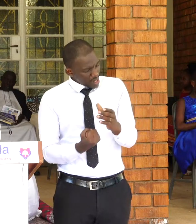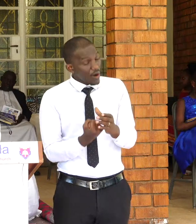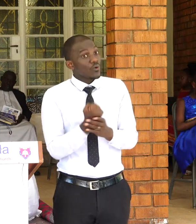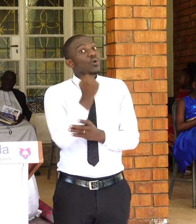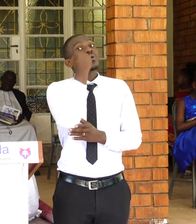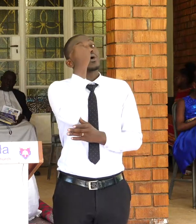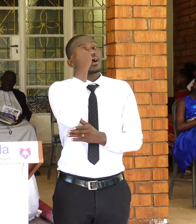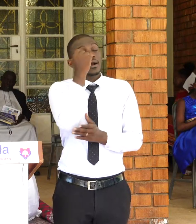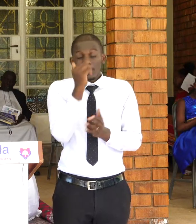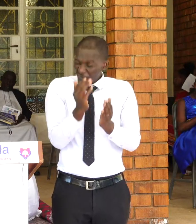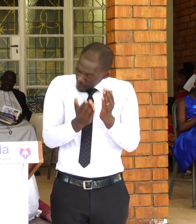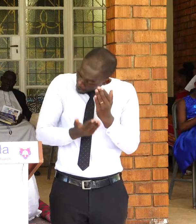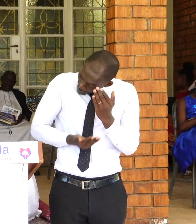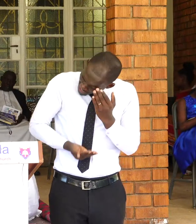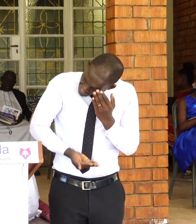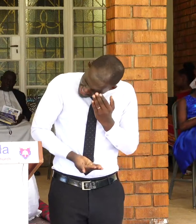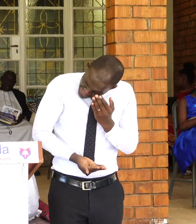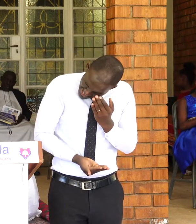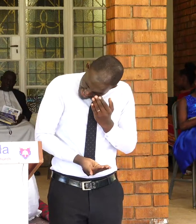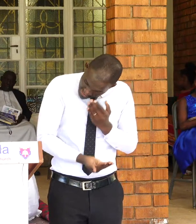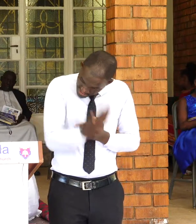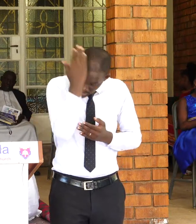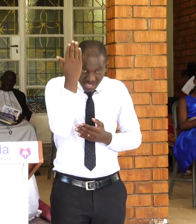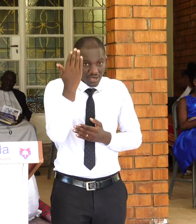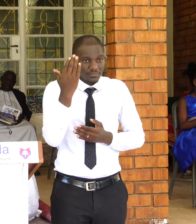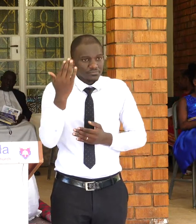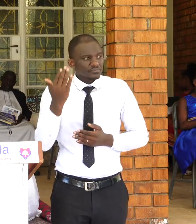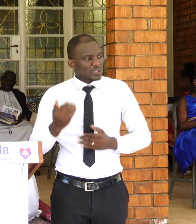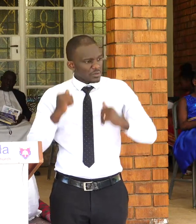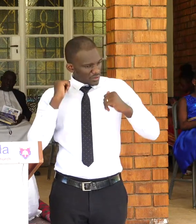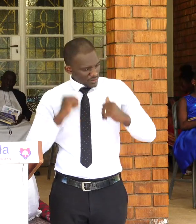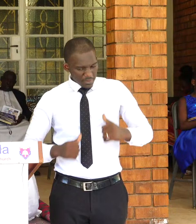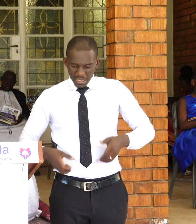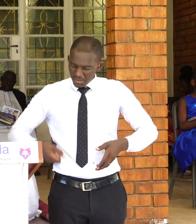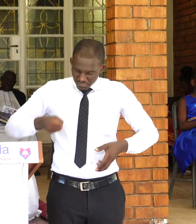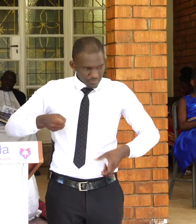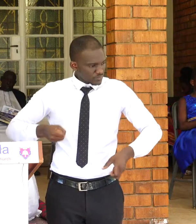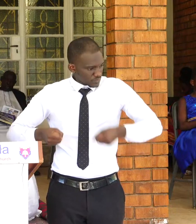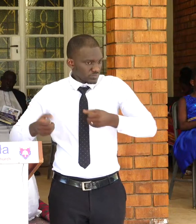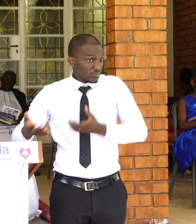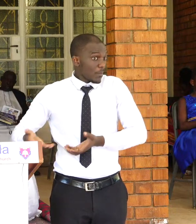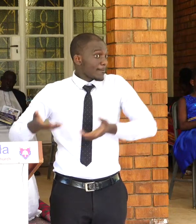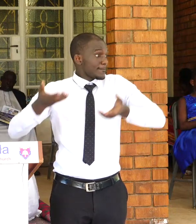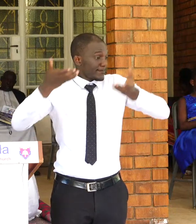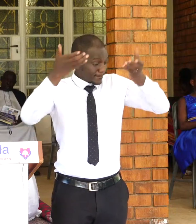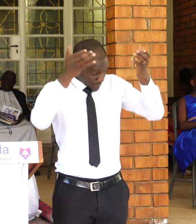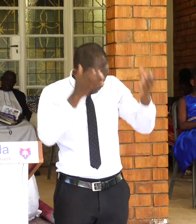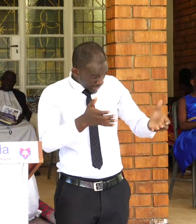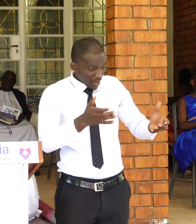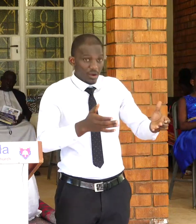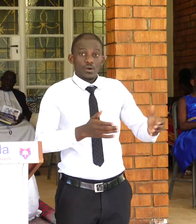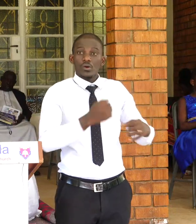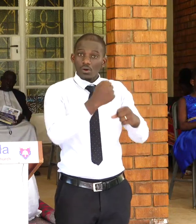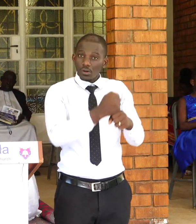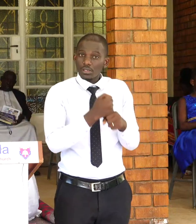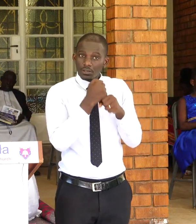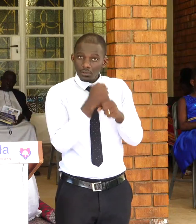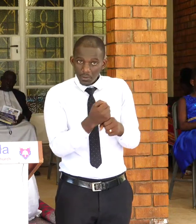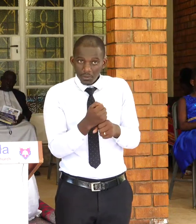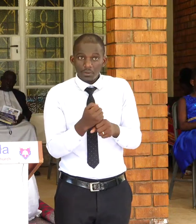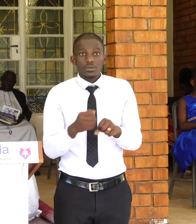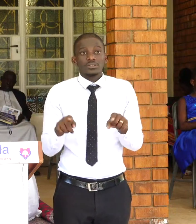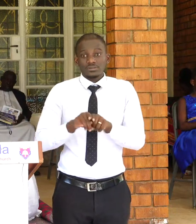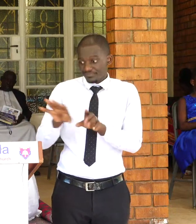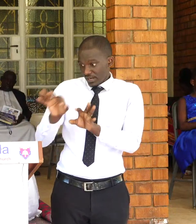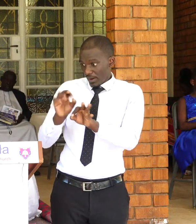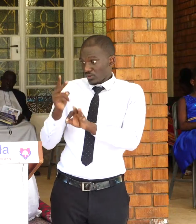enkya mu matya nassa amatindiko ku ndogoye amatandiko ku ndogoye n'atwala babiri ku